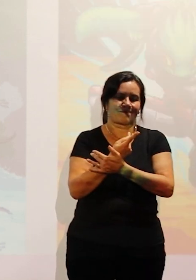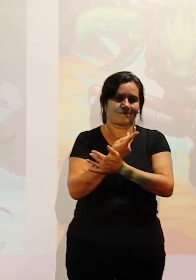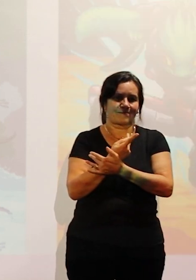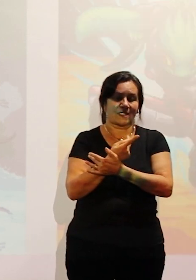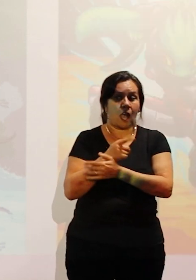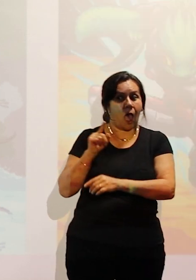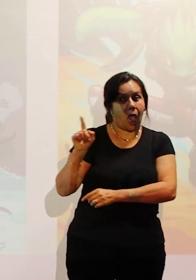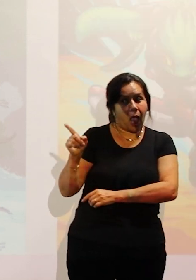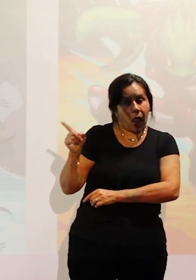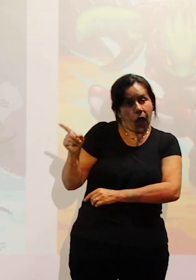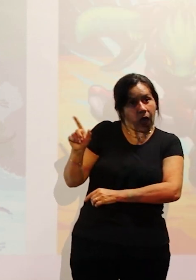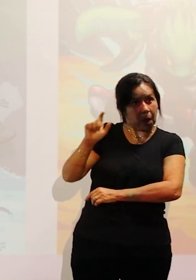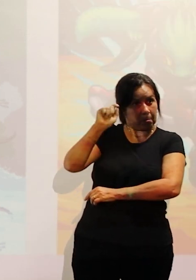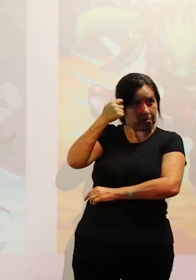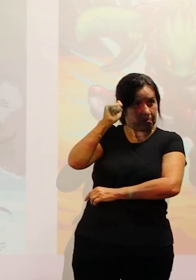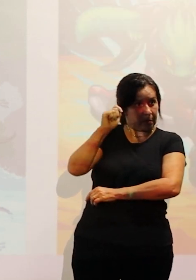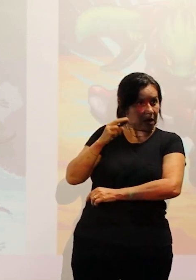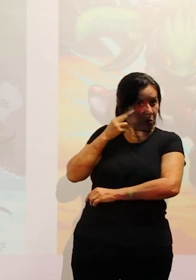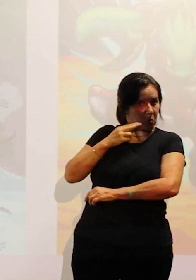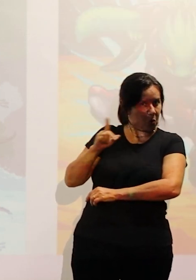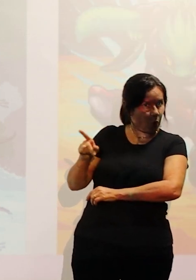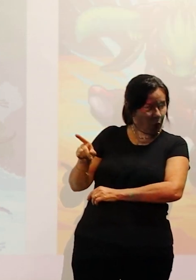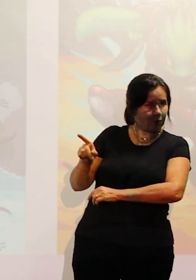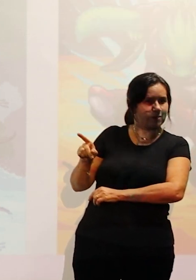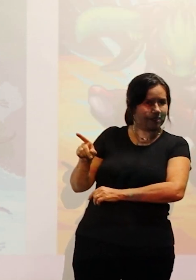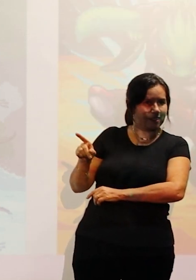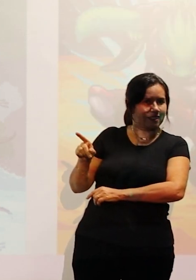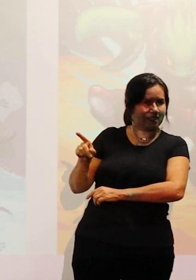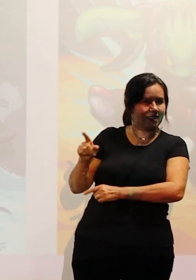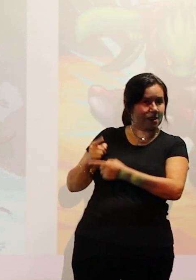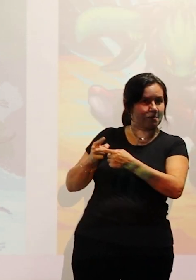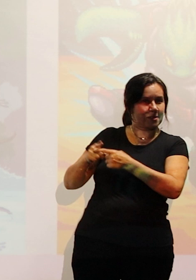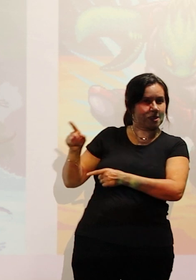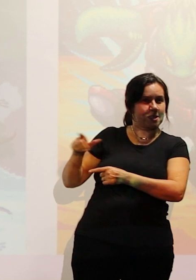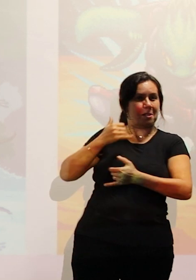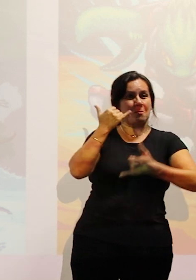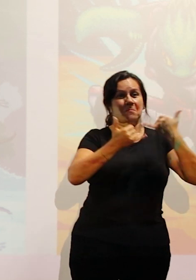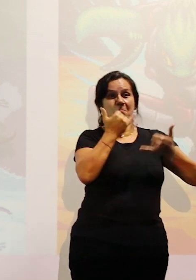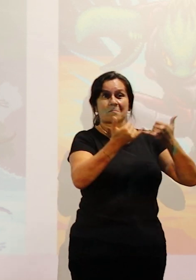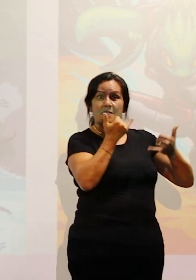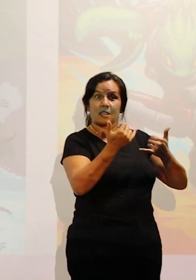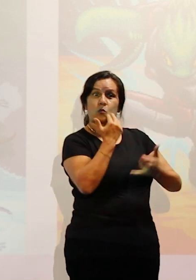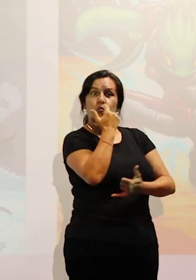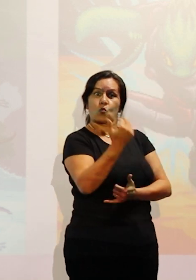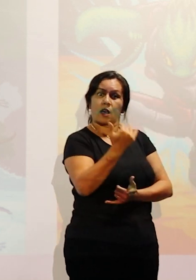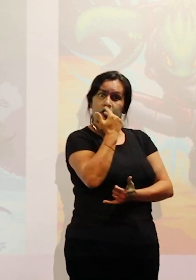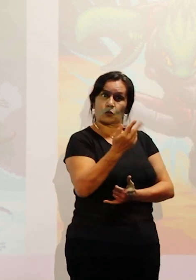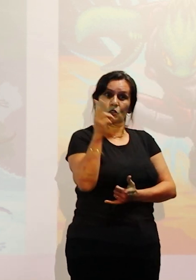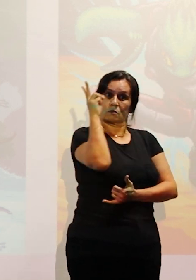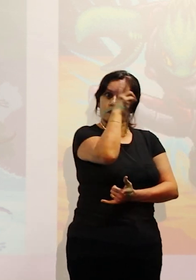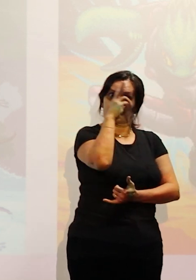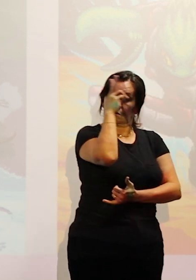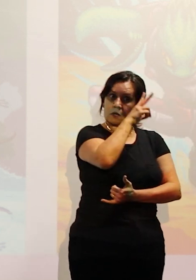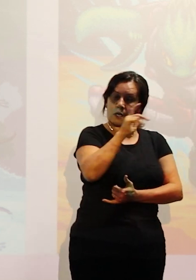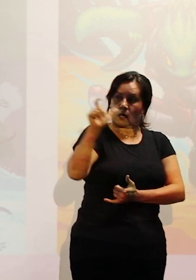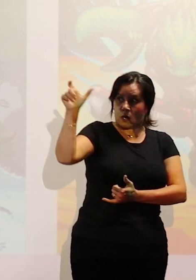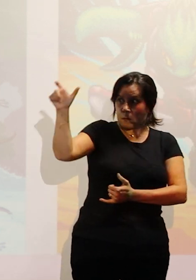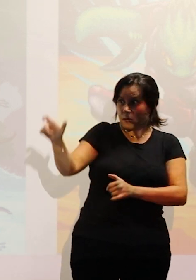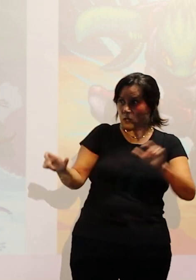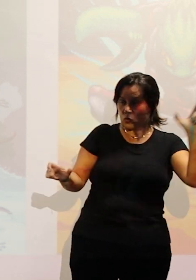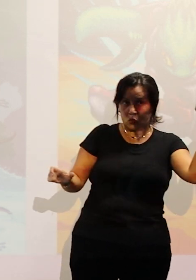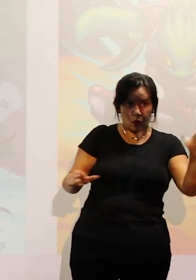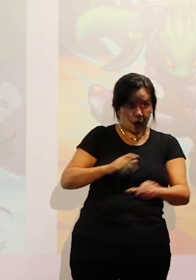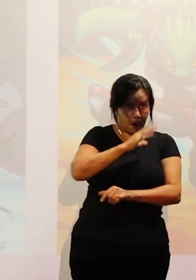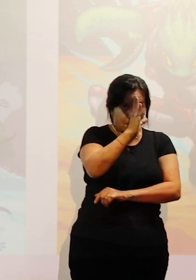ficam, então... E quer dizer, por quê? Porque aí você brinca com um símbolo, ou seja, temos que lembrar que não era uma vilã que ela